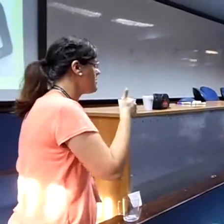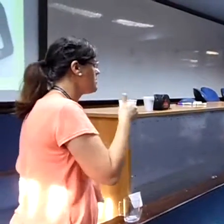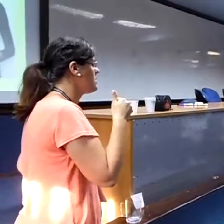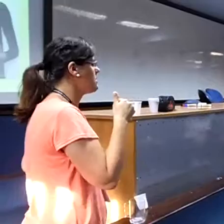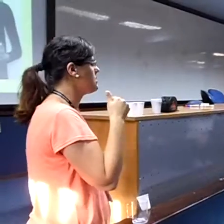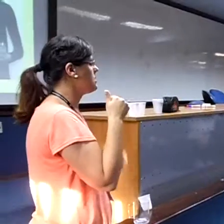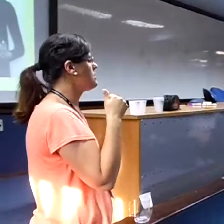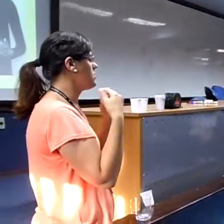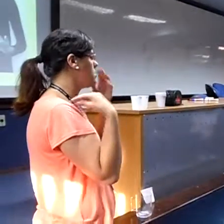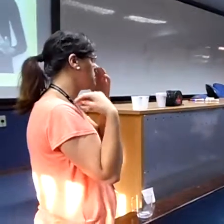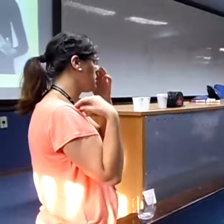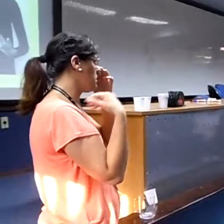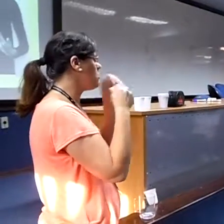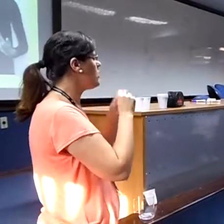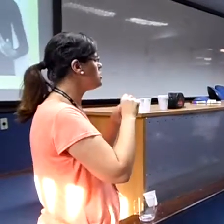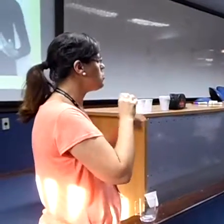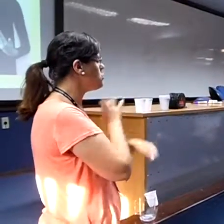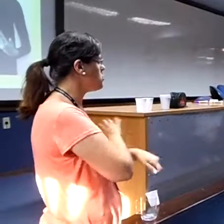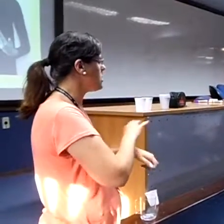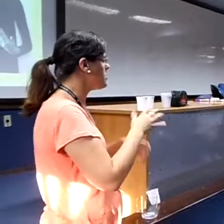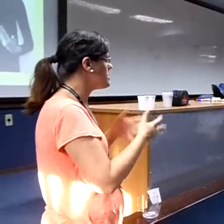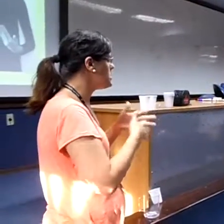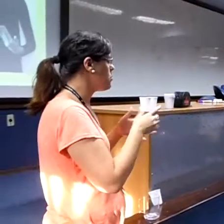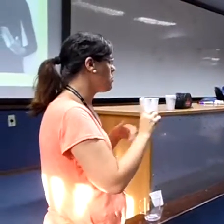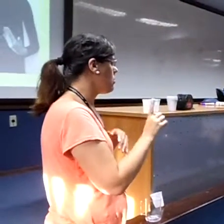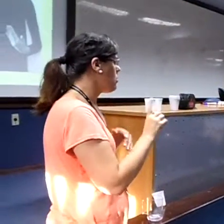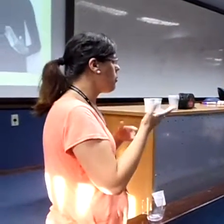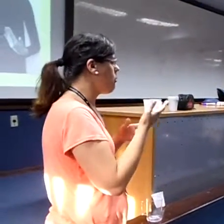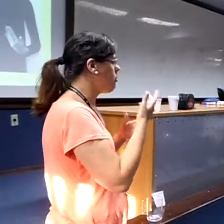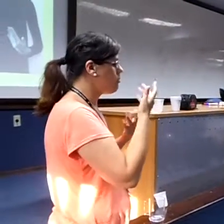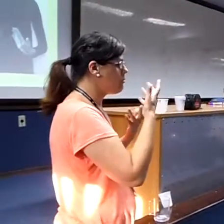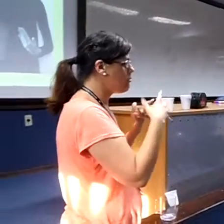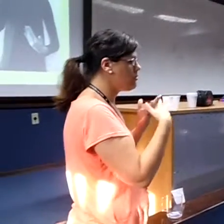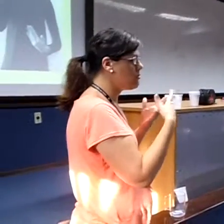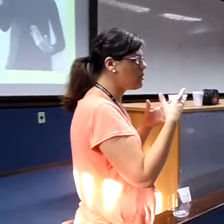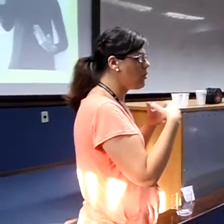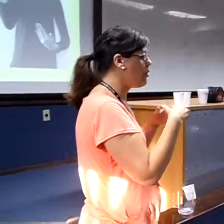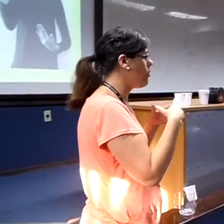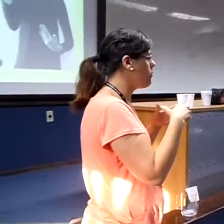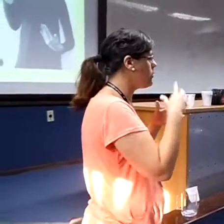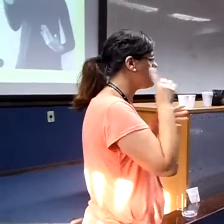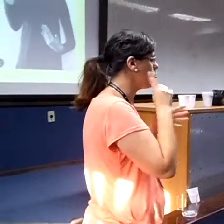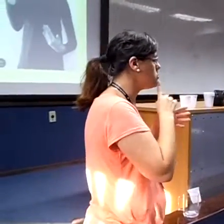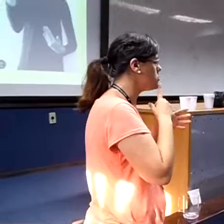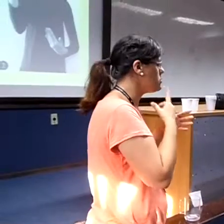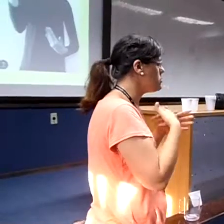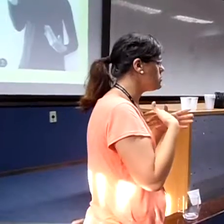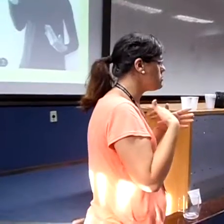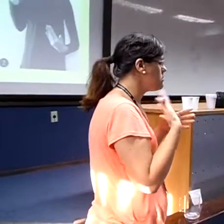Mari, então o sinal dela era o M e na tatuagem, né? Tu fizeste curso?